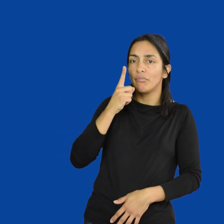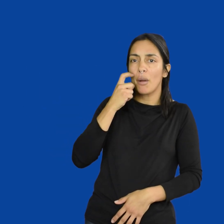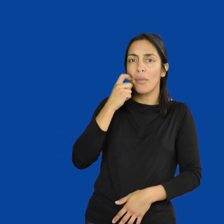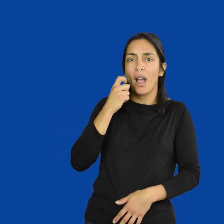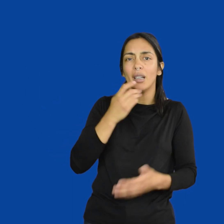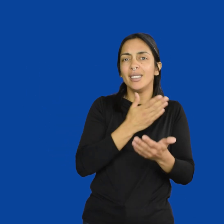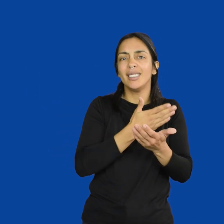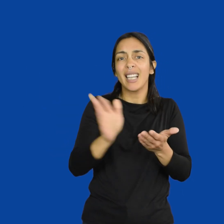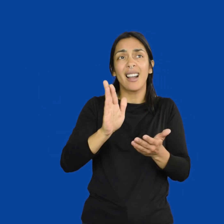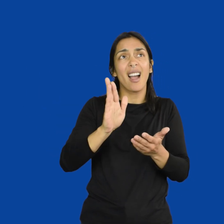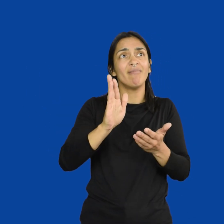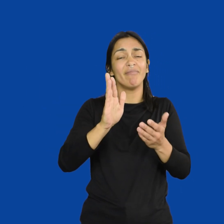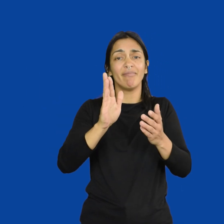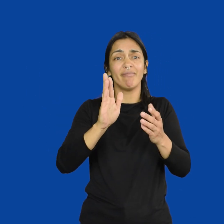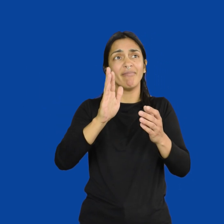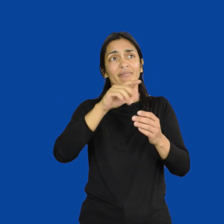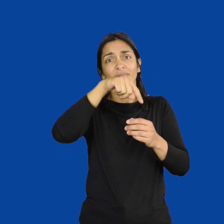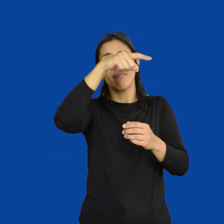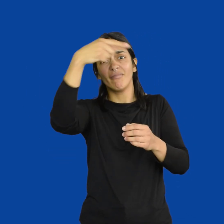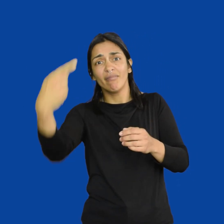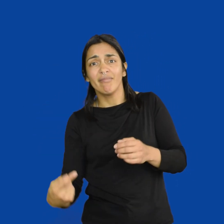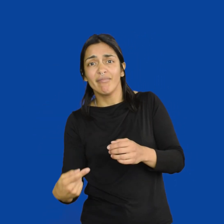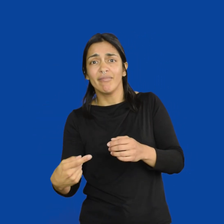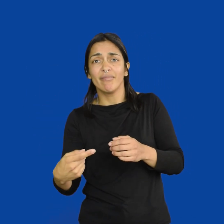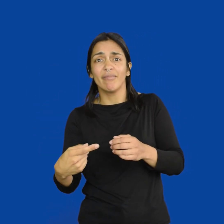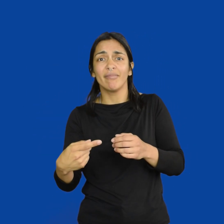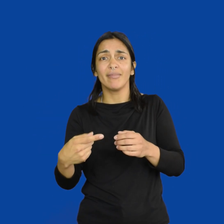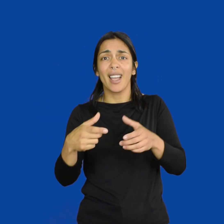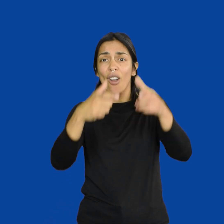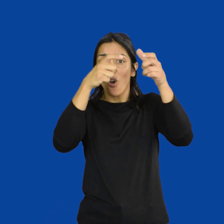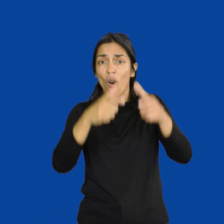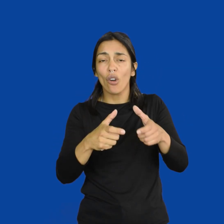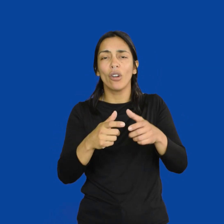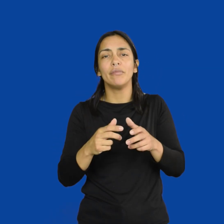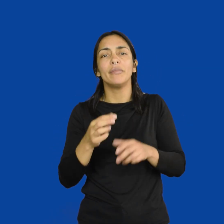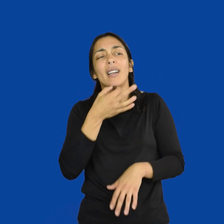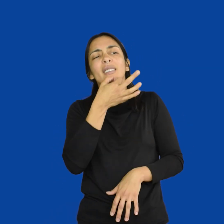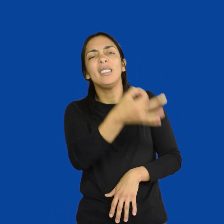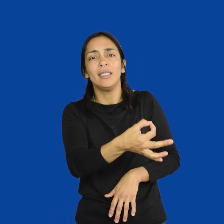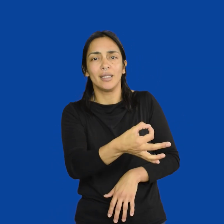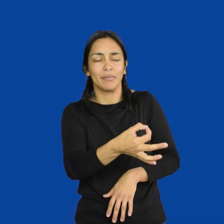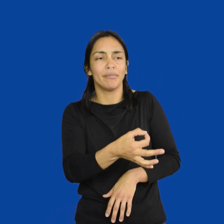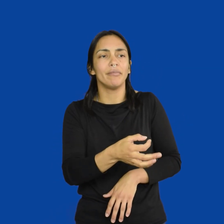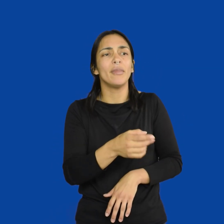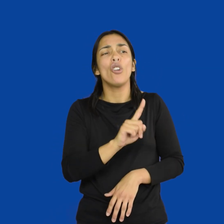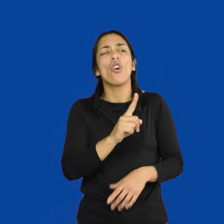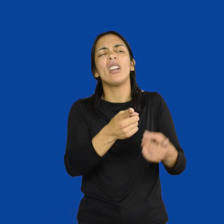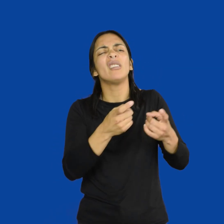al gorro, al fez en la cabeza y se lo tira al agua. Y le dice, no, ya no lo vas